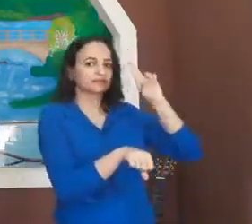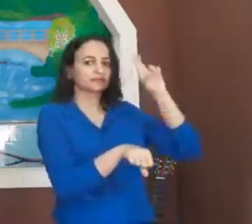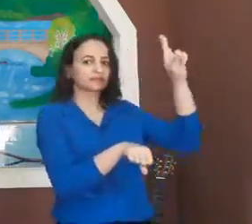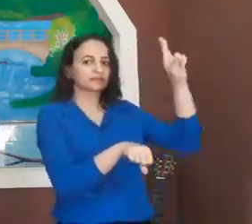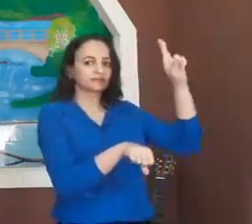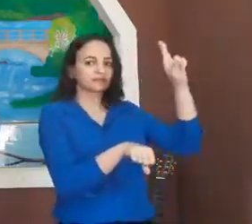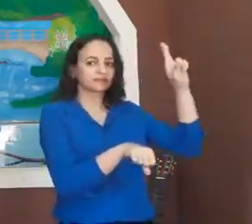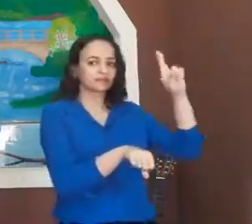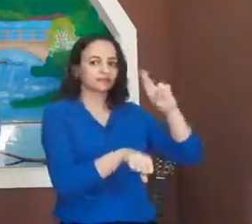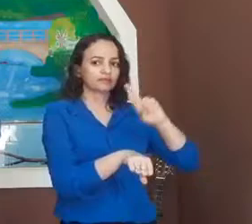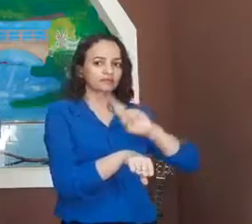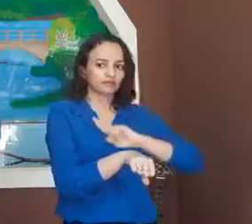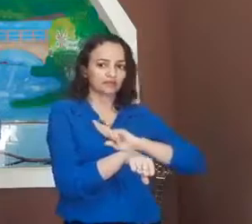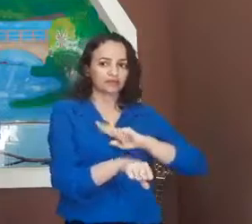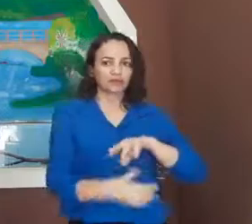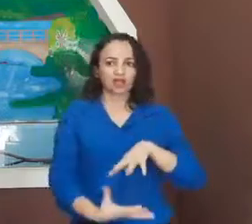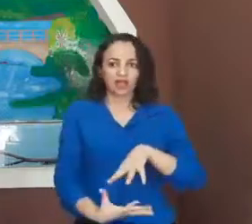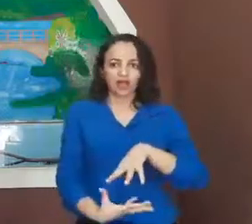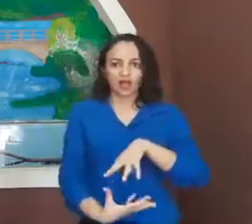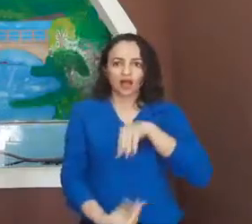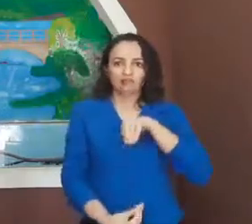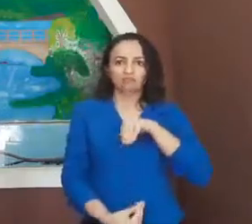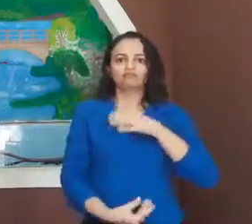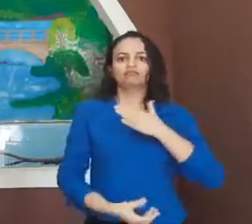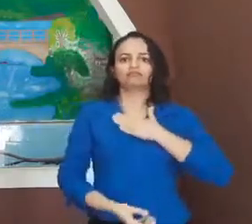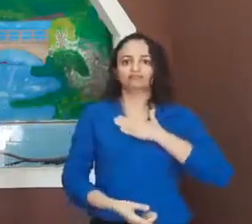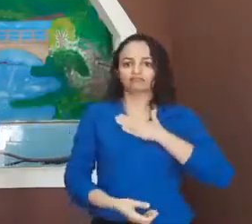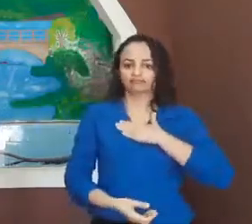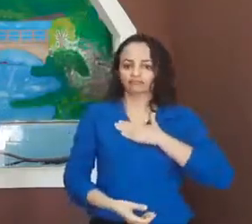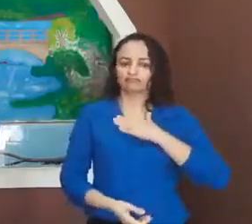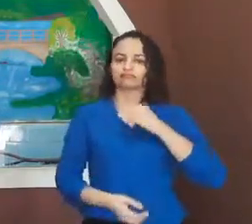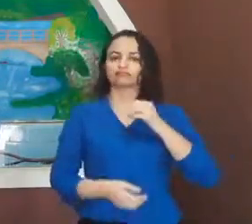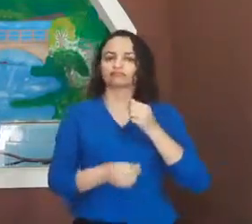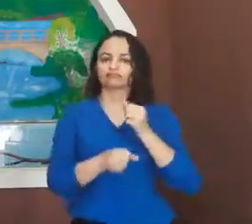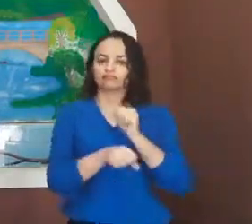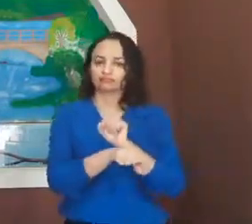a minha alma aguarda,